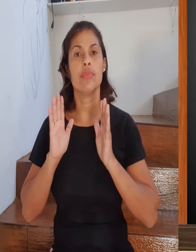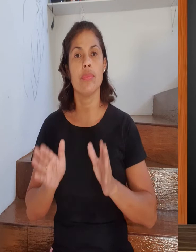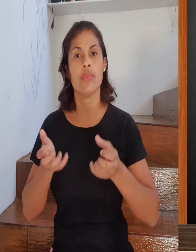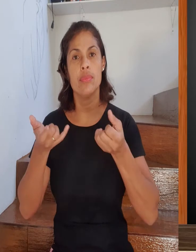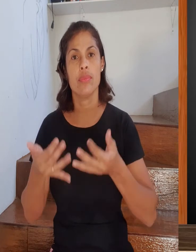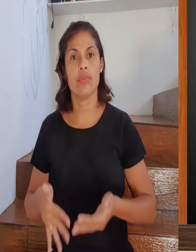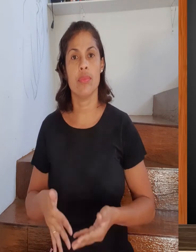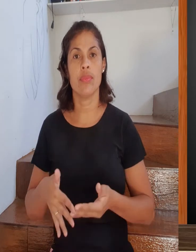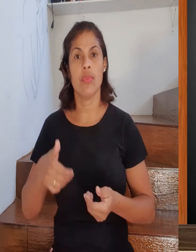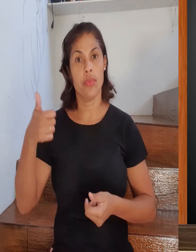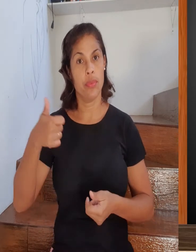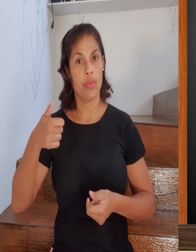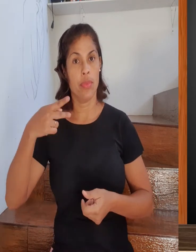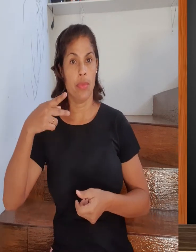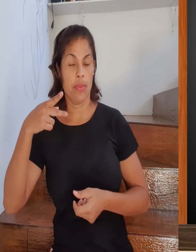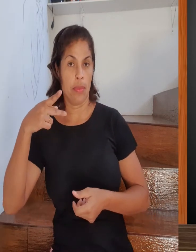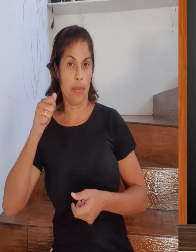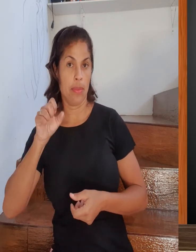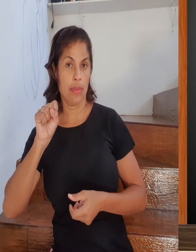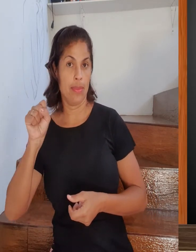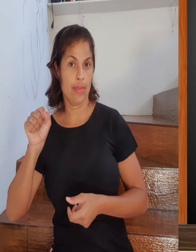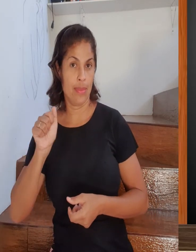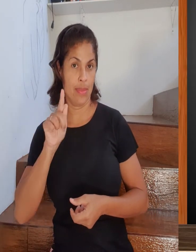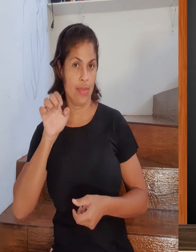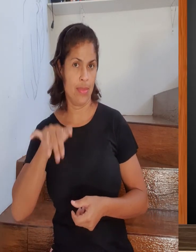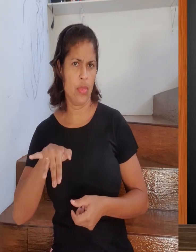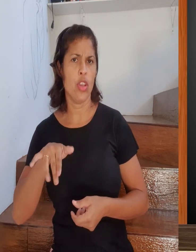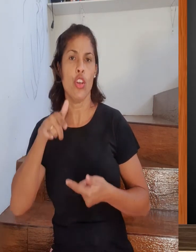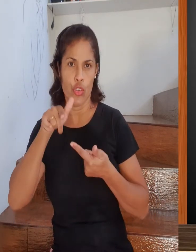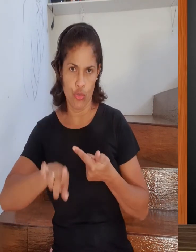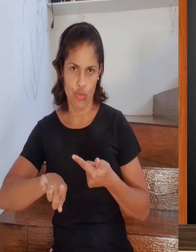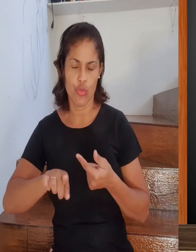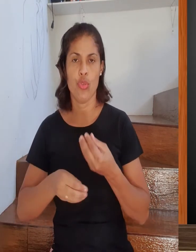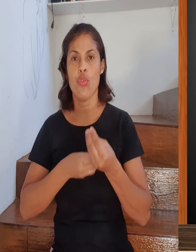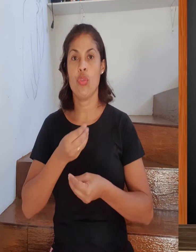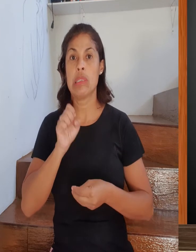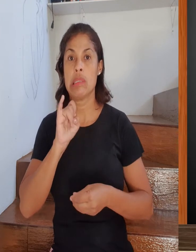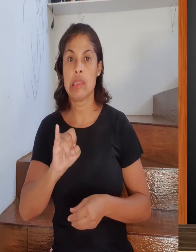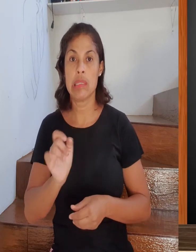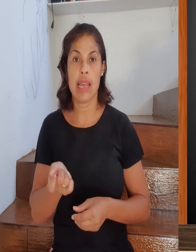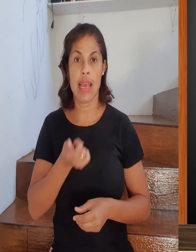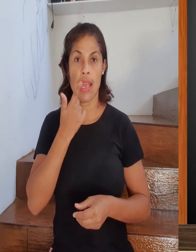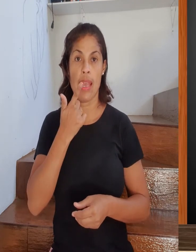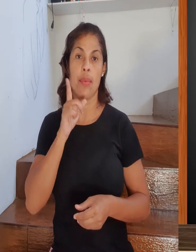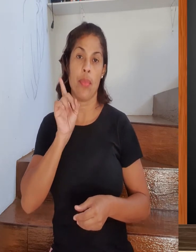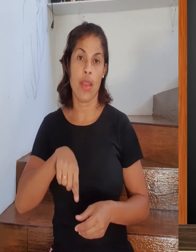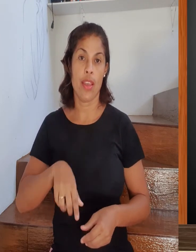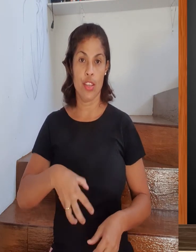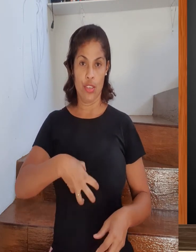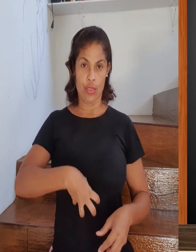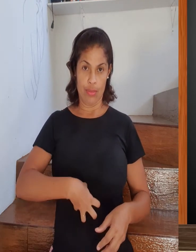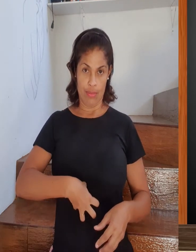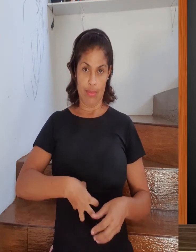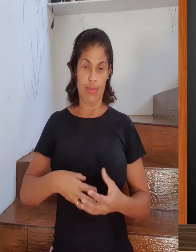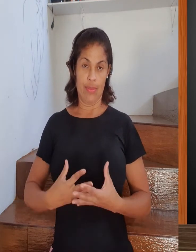Nós já falamos sobre o efeito de primeira passagem, mas vamos repetir. Isso acontece quando as drogas são absorvidas pelo